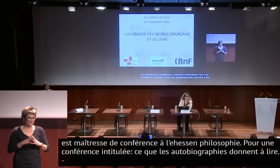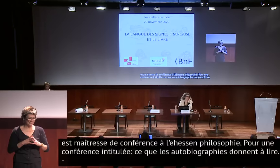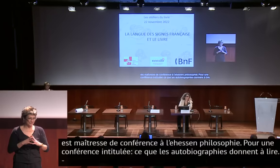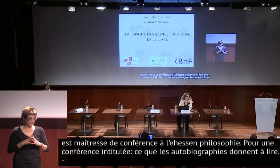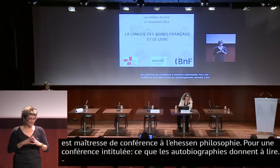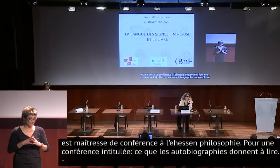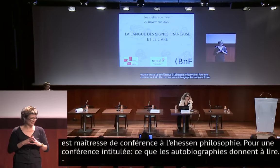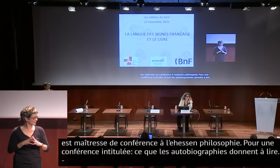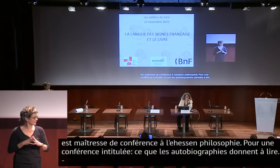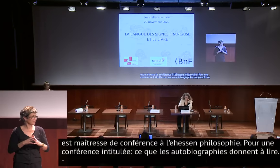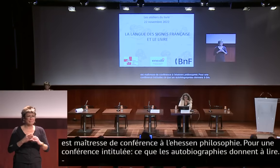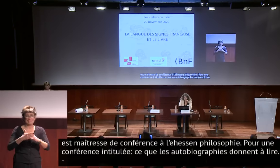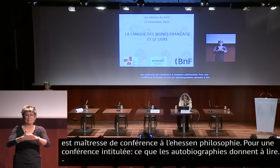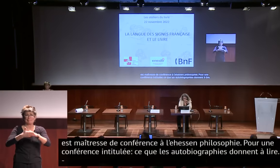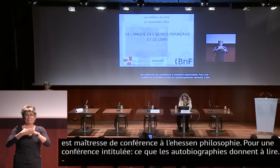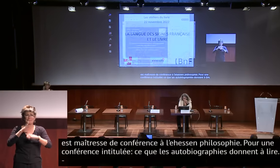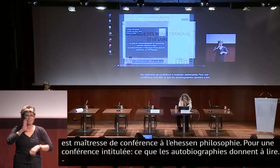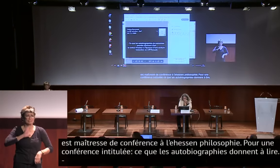À l'aide.